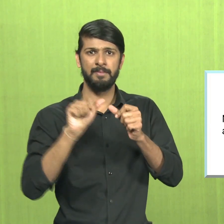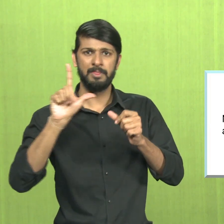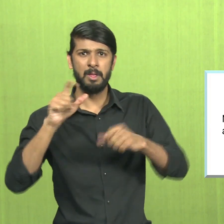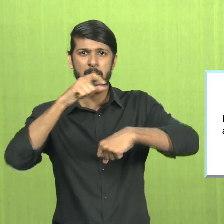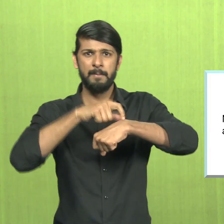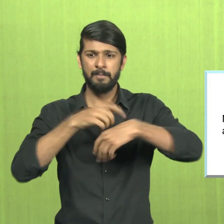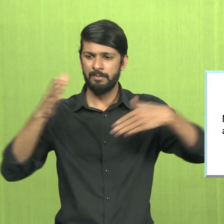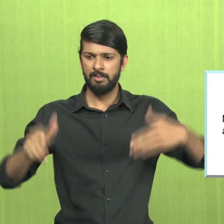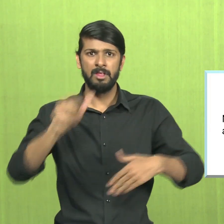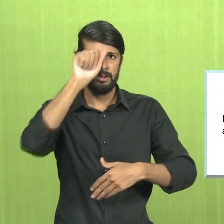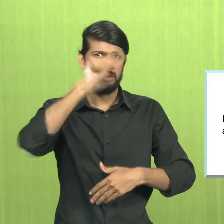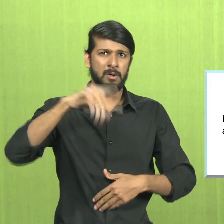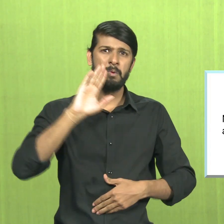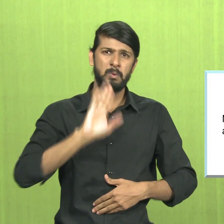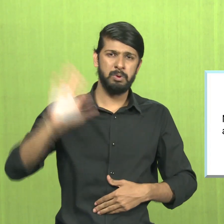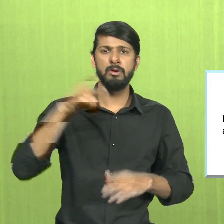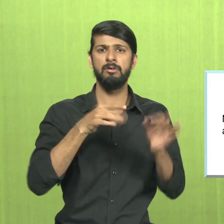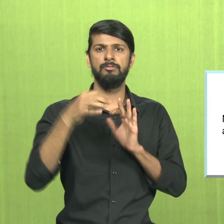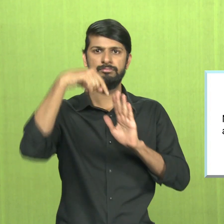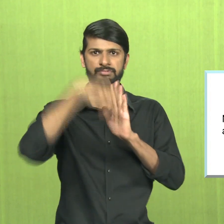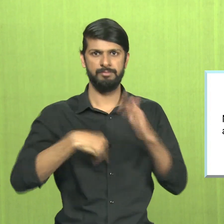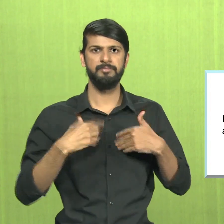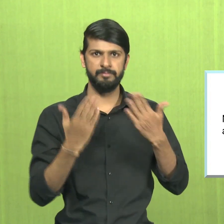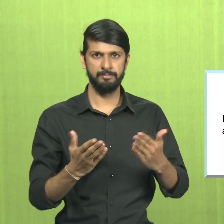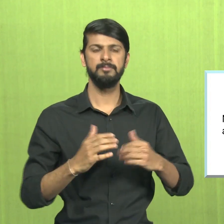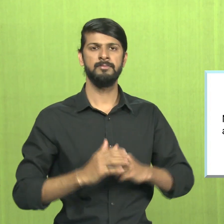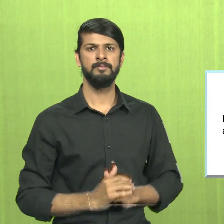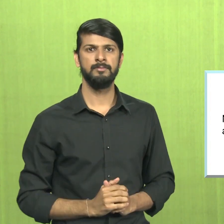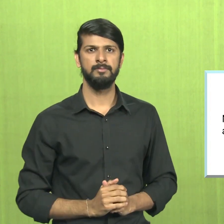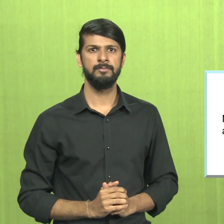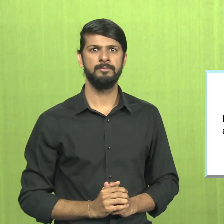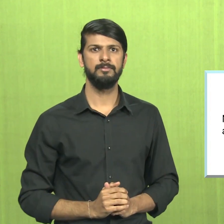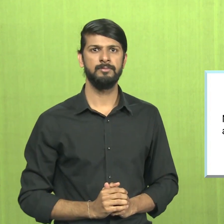कि नाव विल डिसकस बैकग्राउंड अबाउट मिडिवल पीरियड इन इंडिया